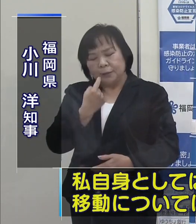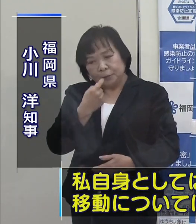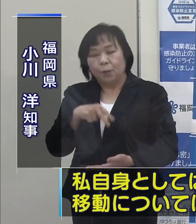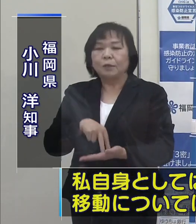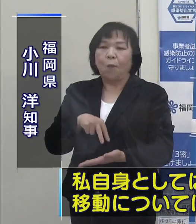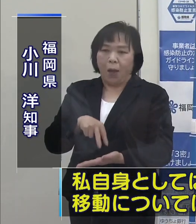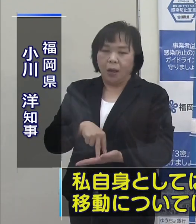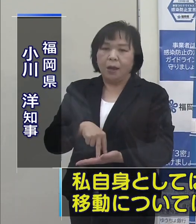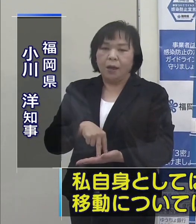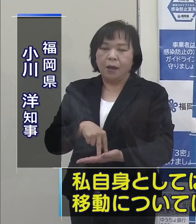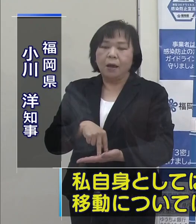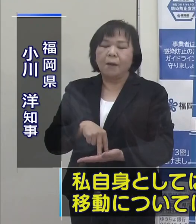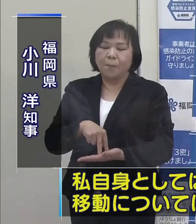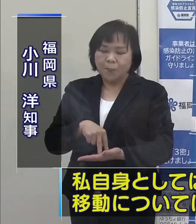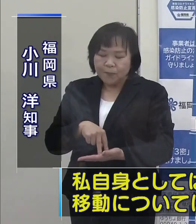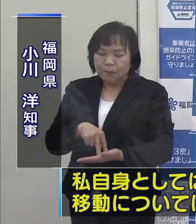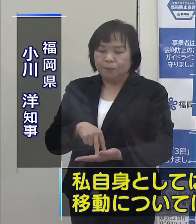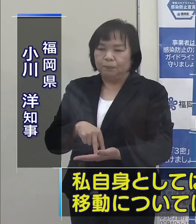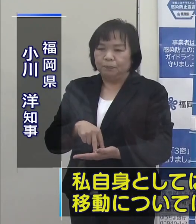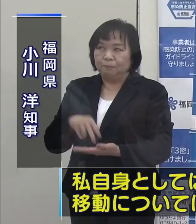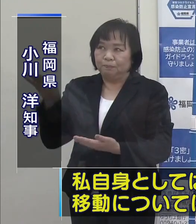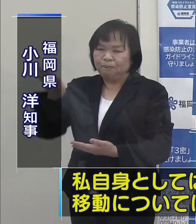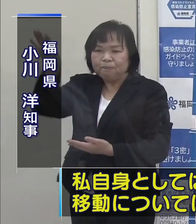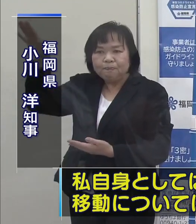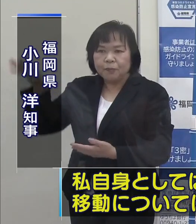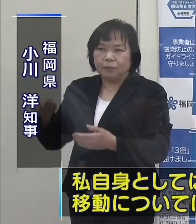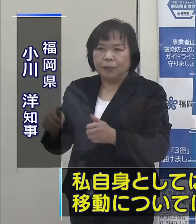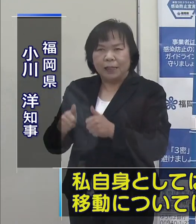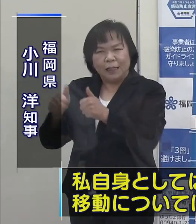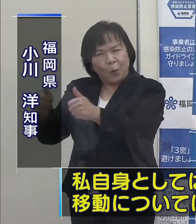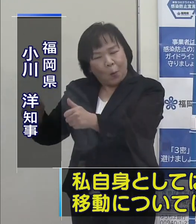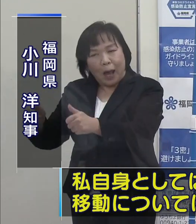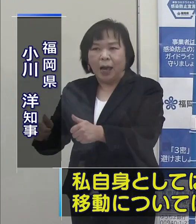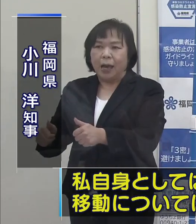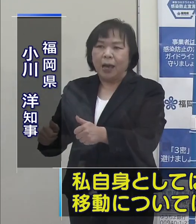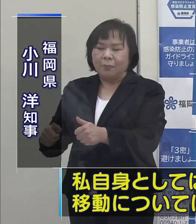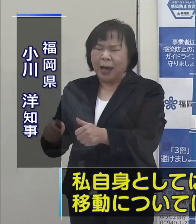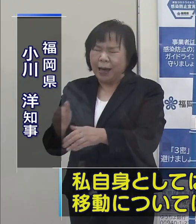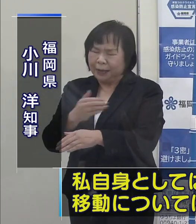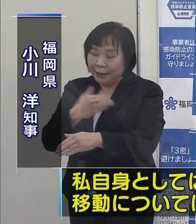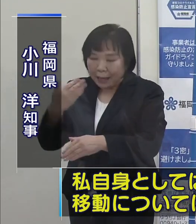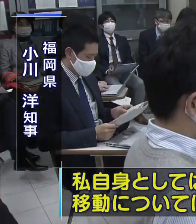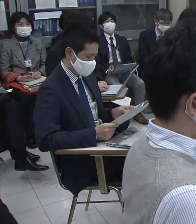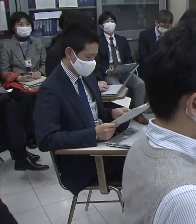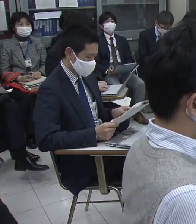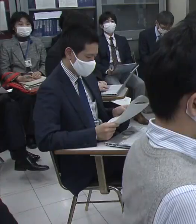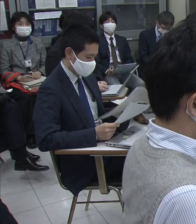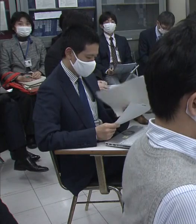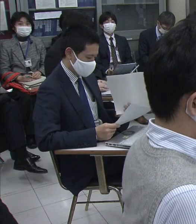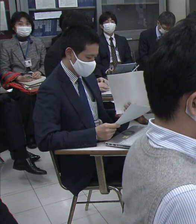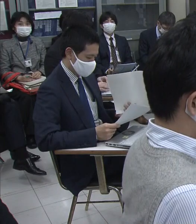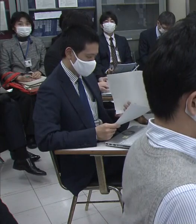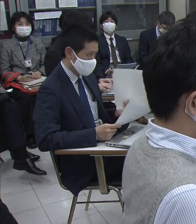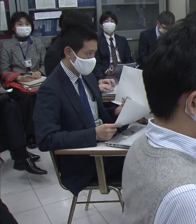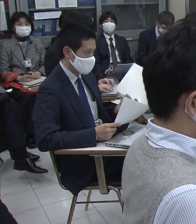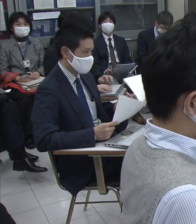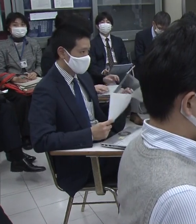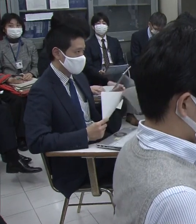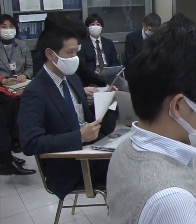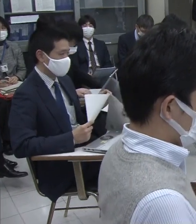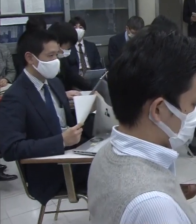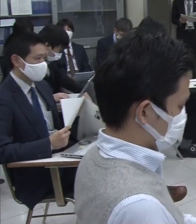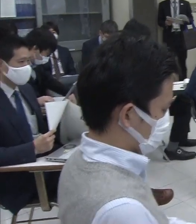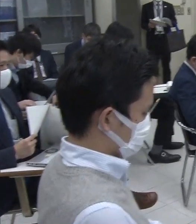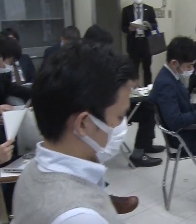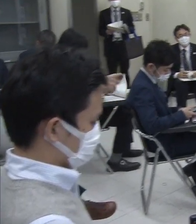a一都3県の移動については県民の皆様に対して二色していただきたいと福岡県の